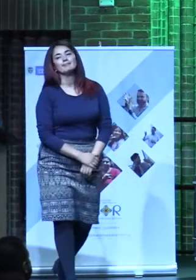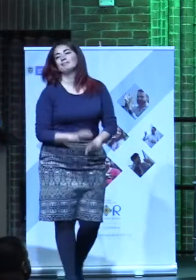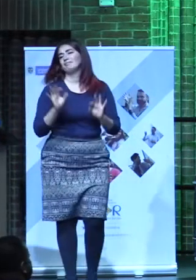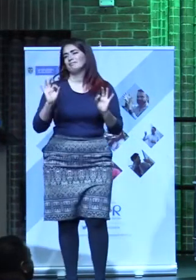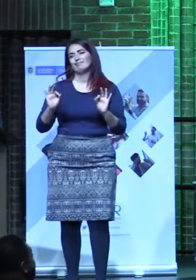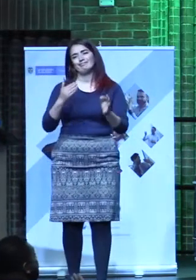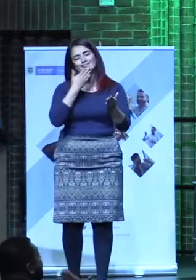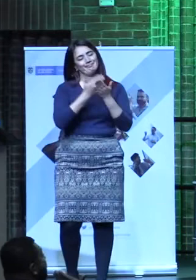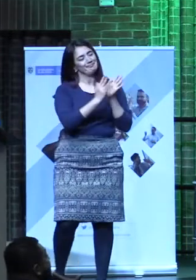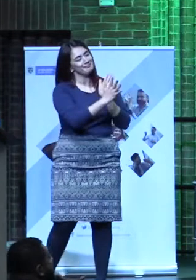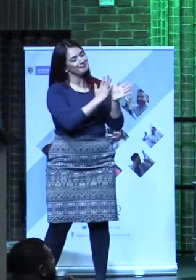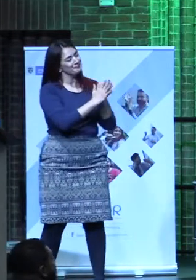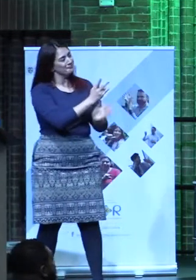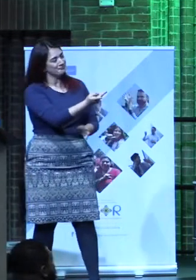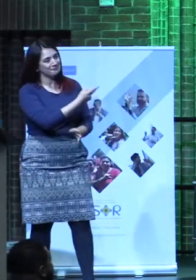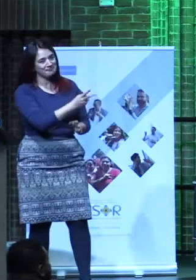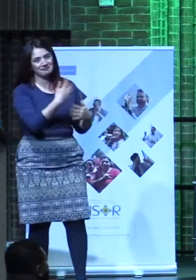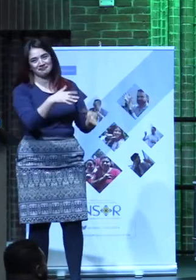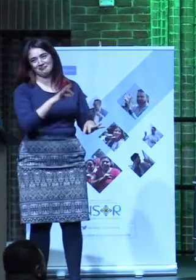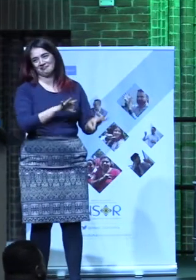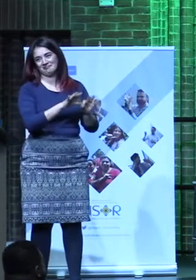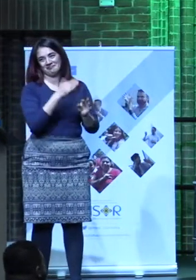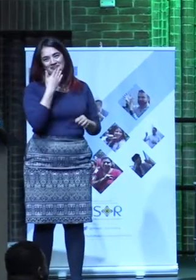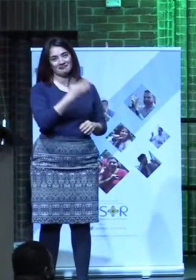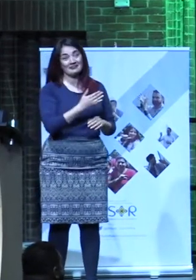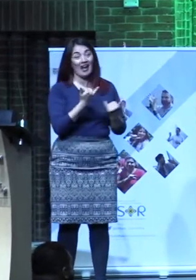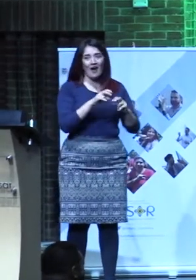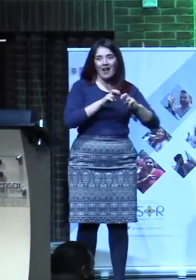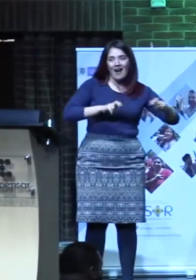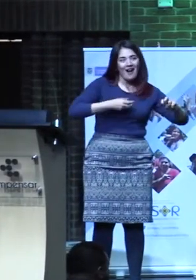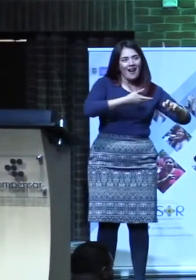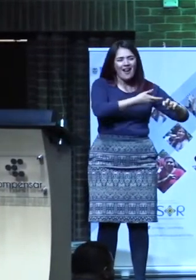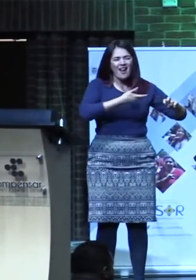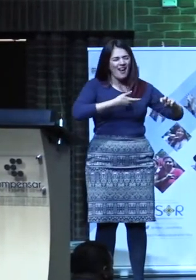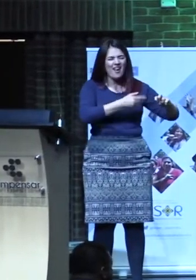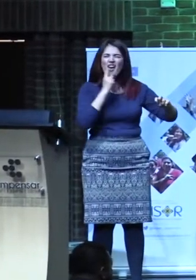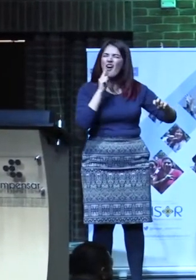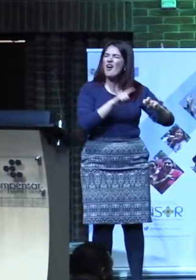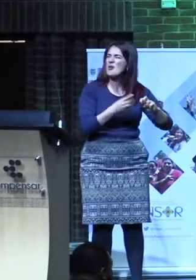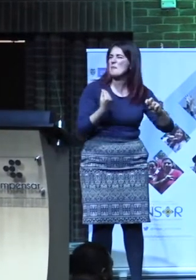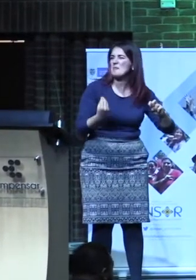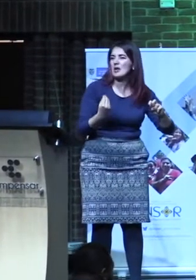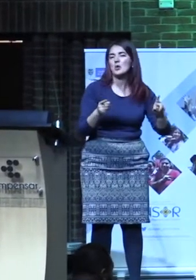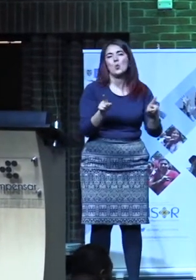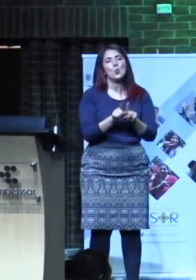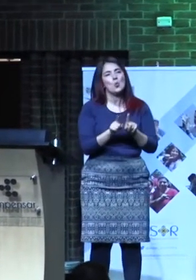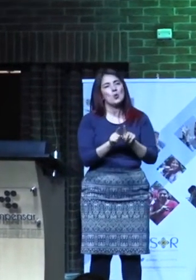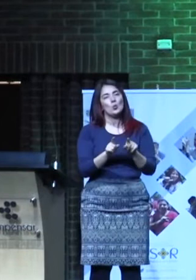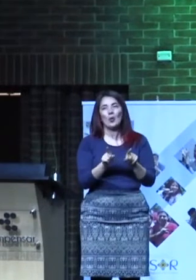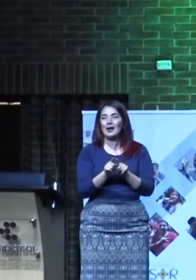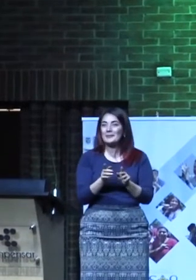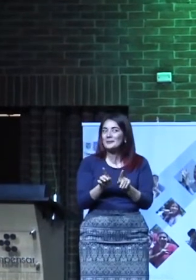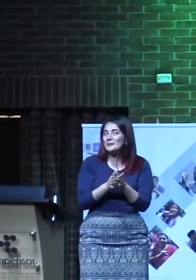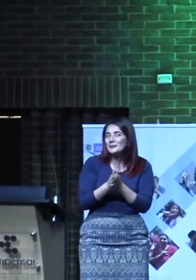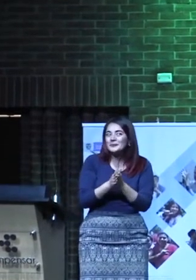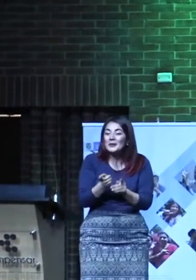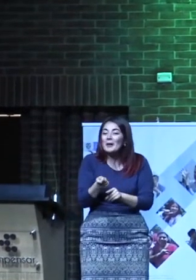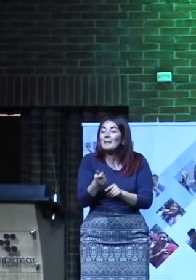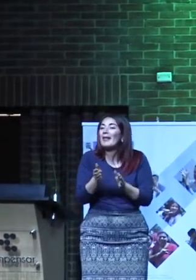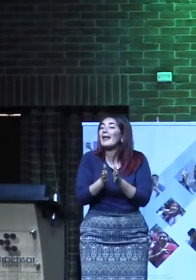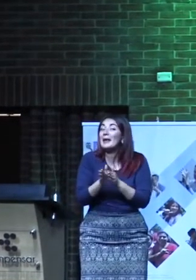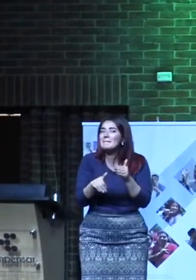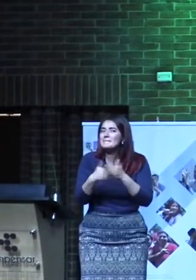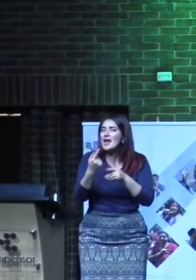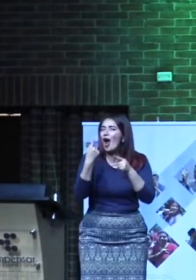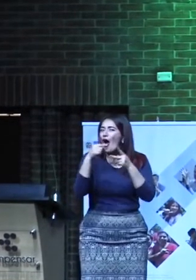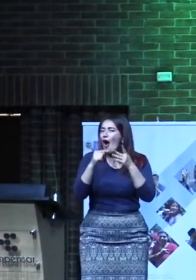Bueno, muchísimas gracias. Este conversatorio también tenía la intención de ser un abrebocas, porque más adelante vamos a tener